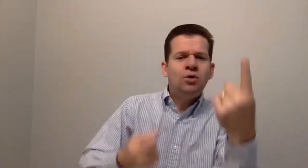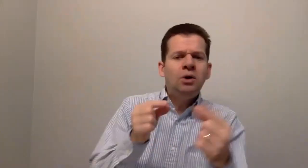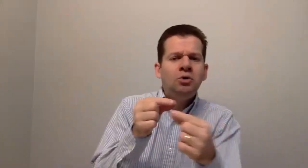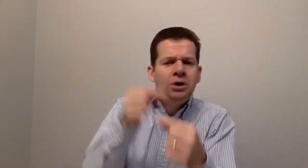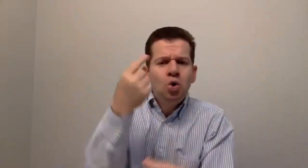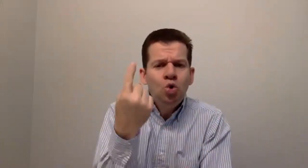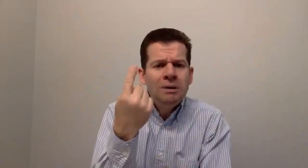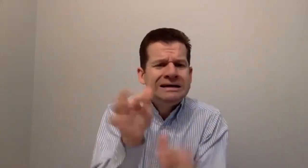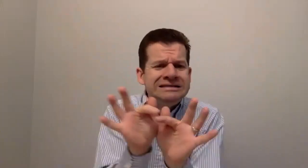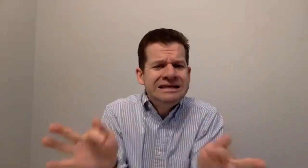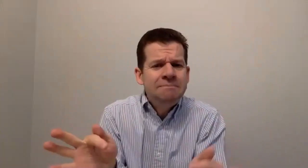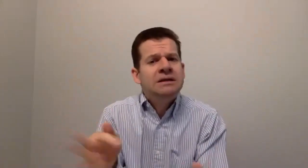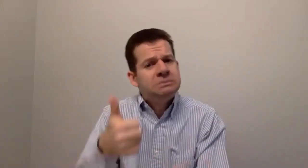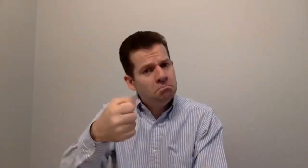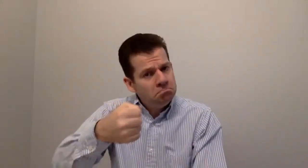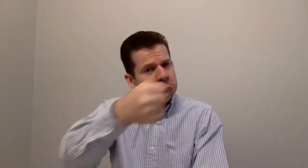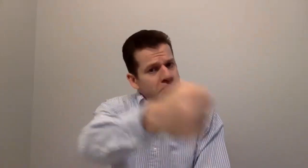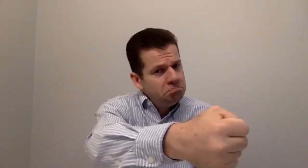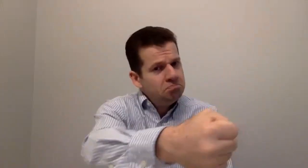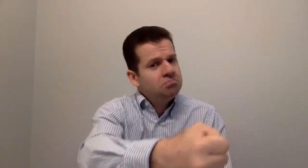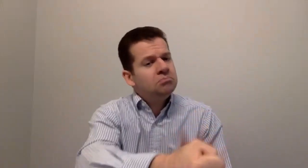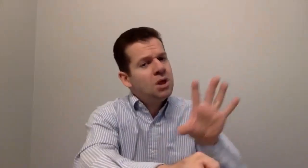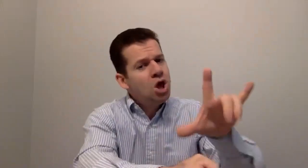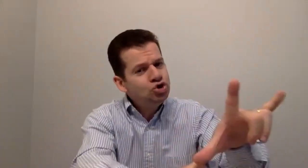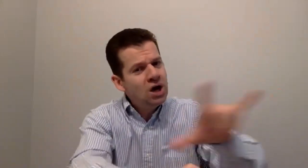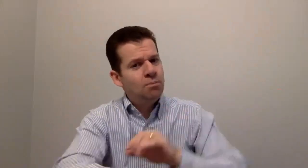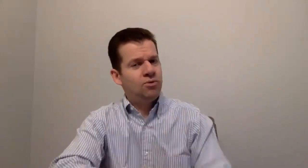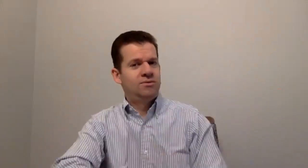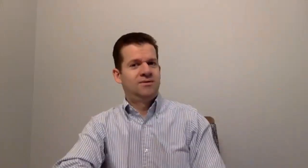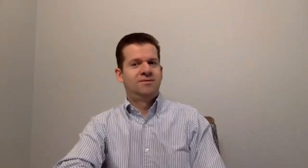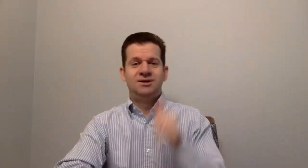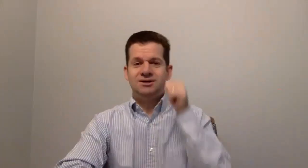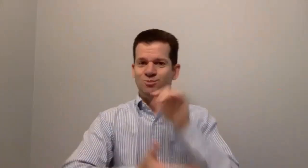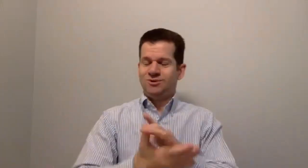quando, uma simples. Eu te amo.